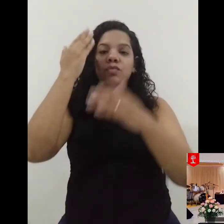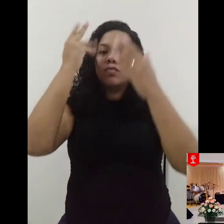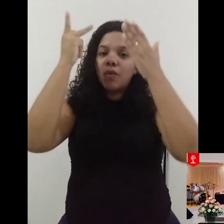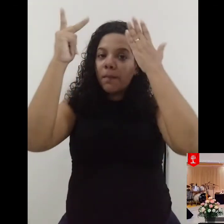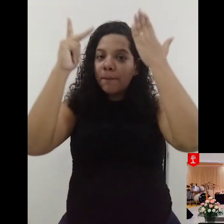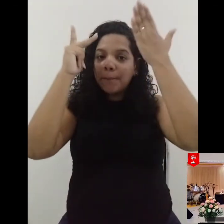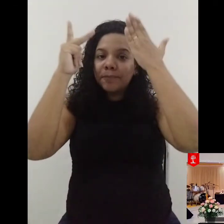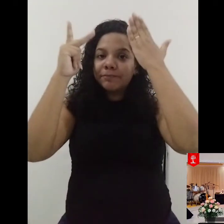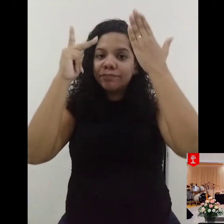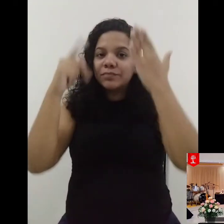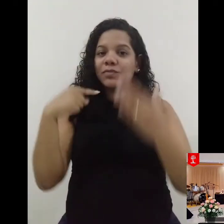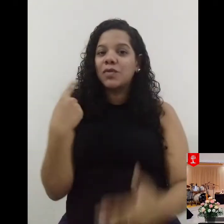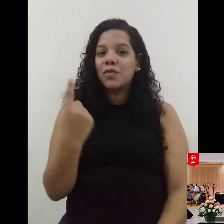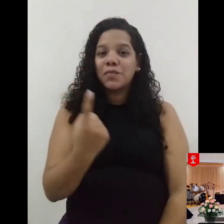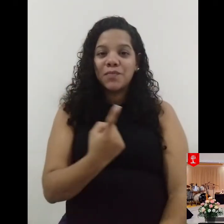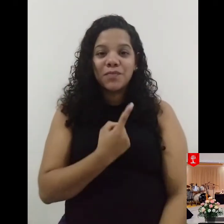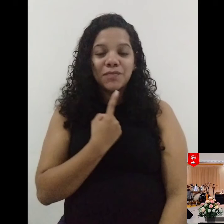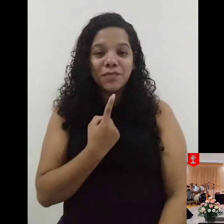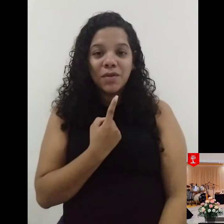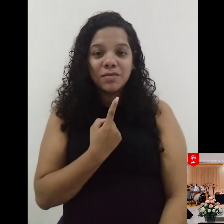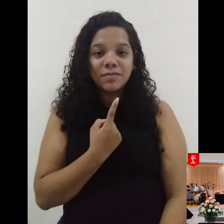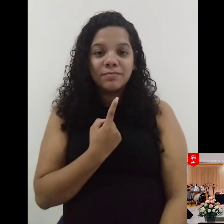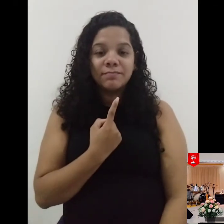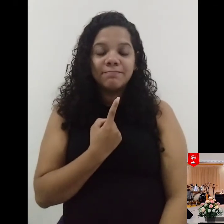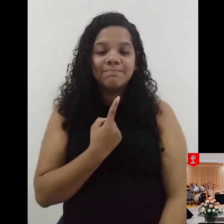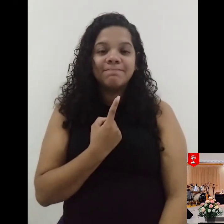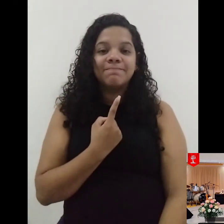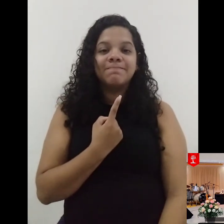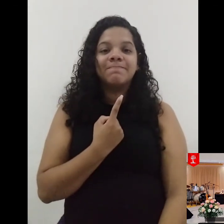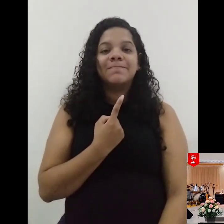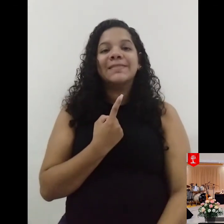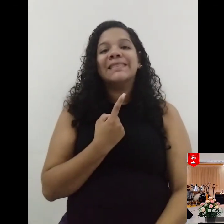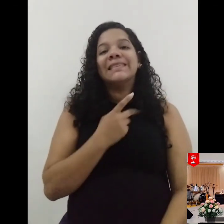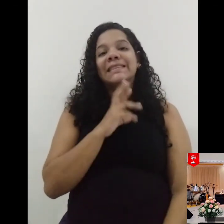Então, eu preciso olhar para